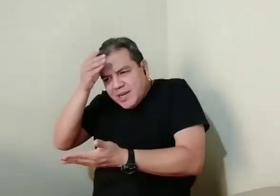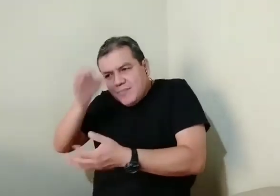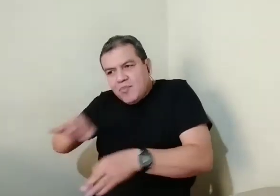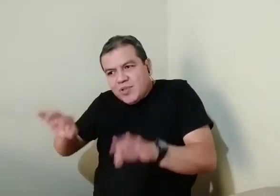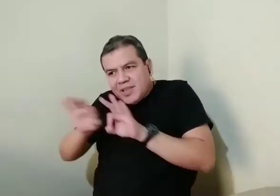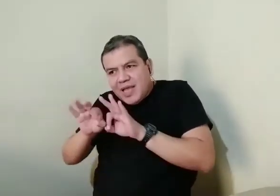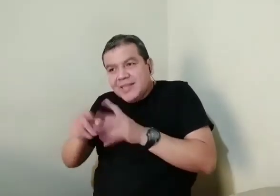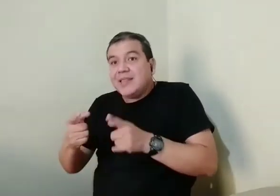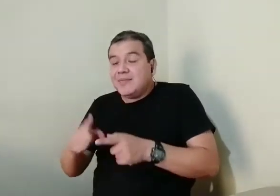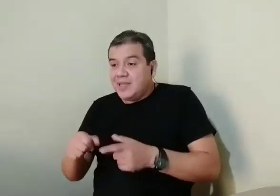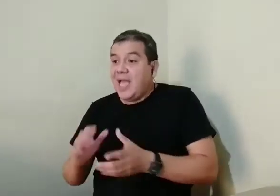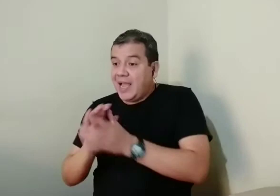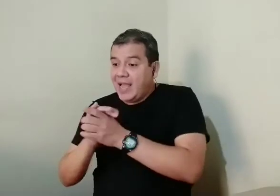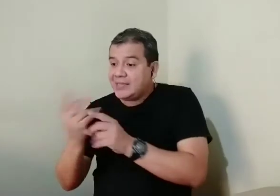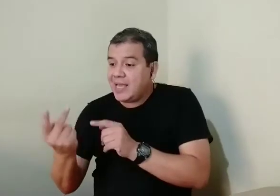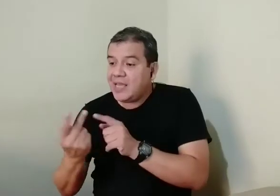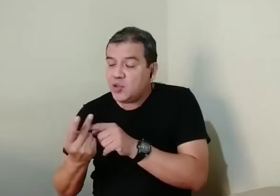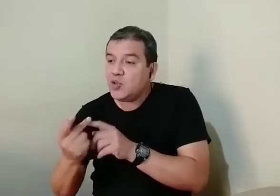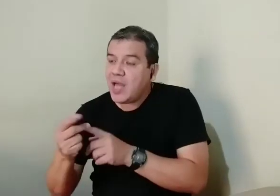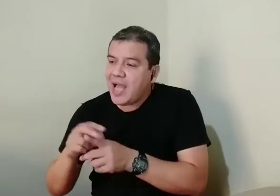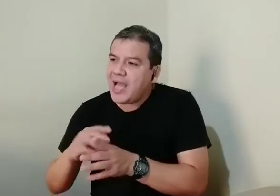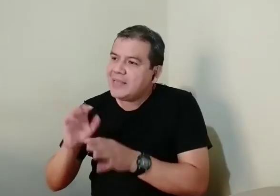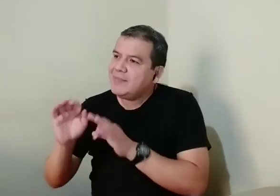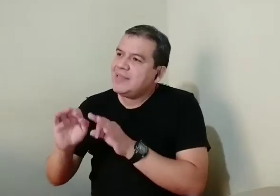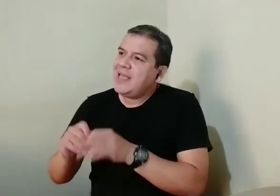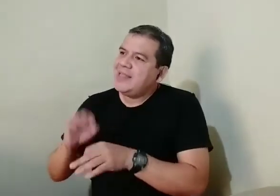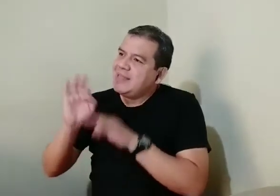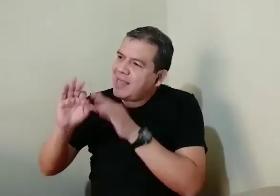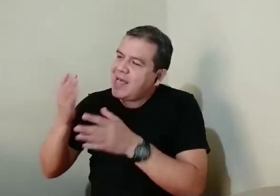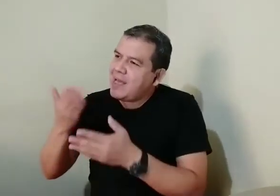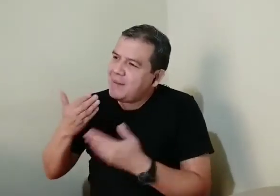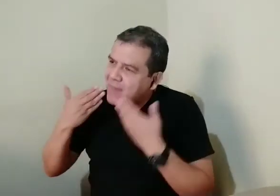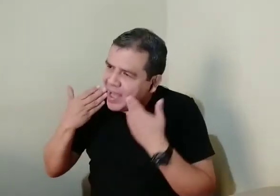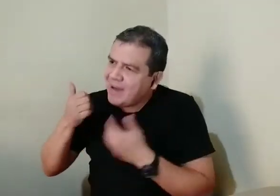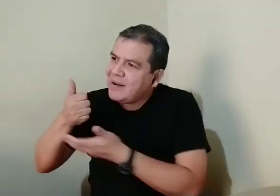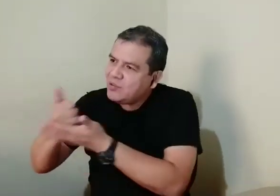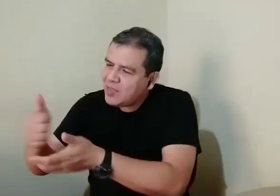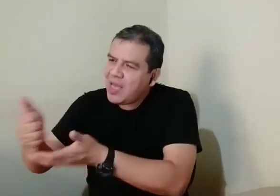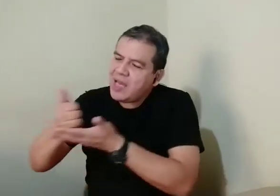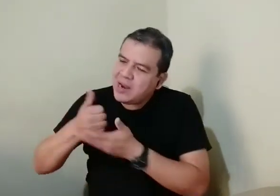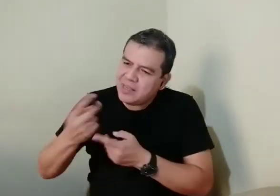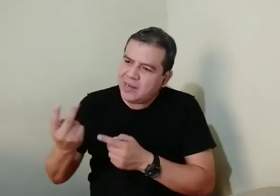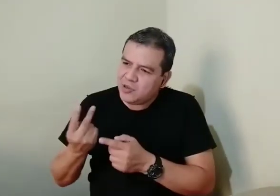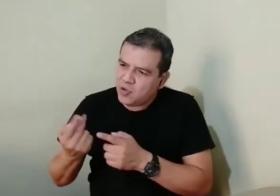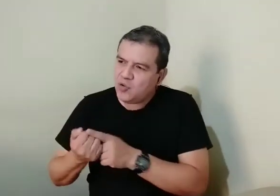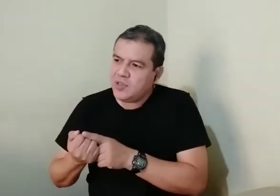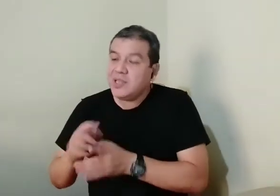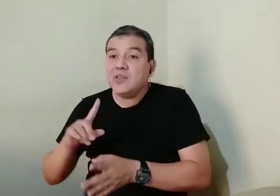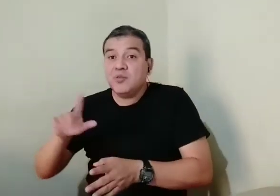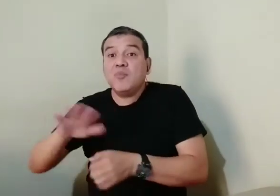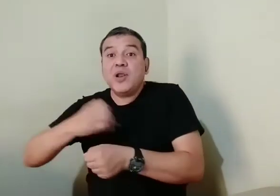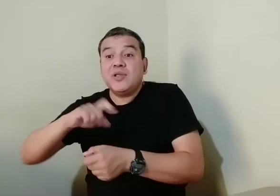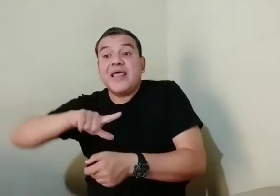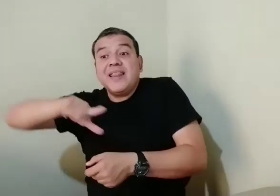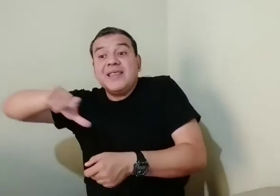Comparten la responsabilidad de la educación de los niños y deberían esforzarse constantemente por actuar juntos.